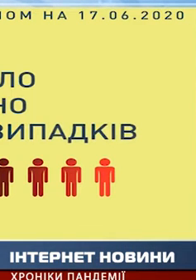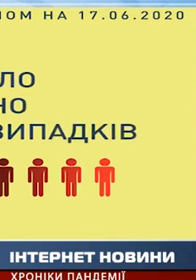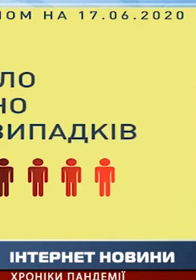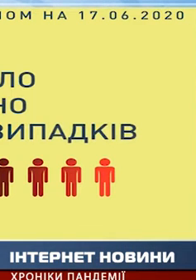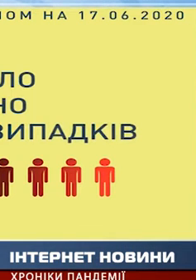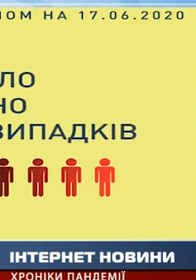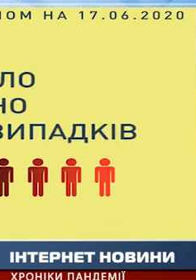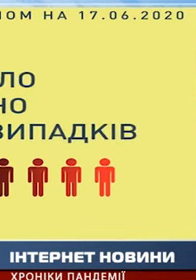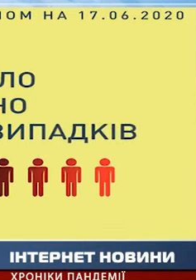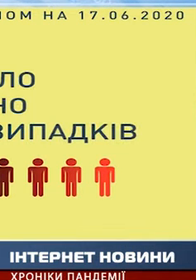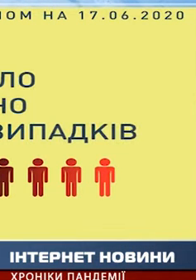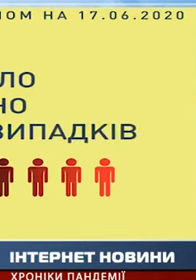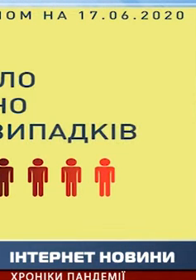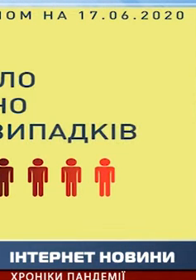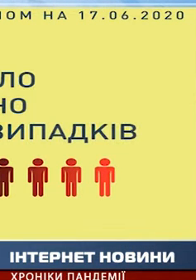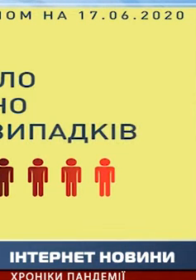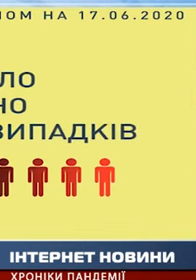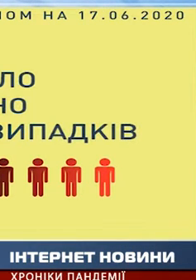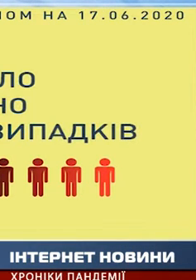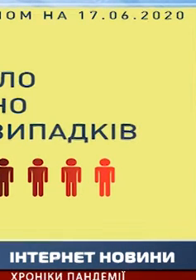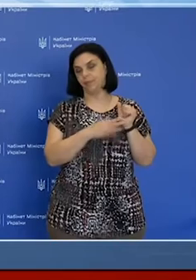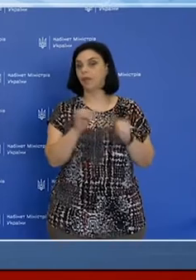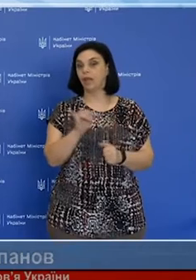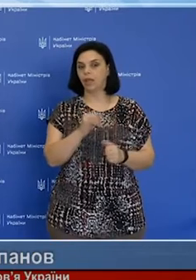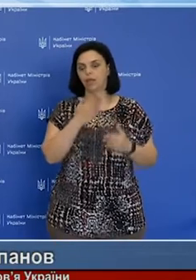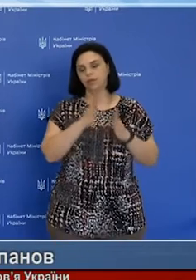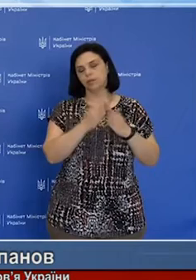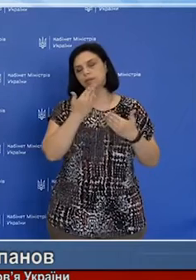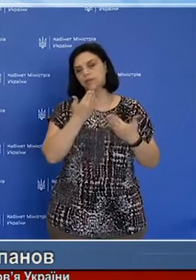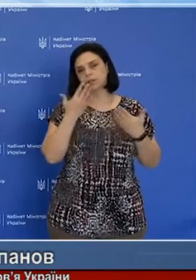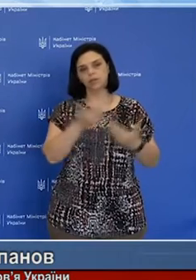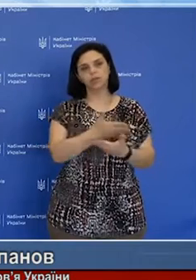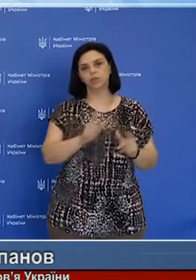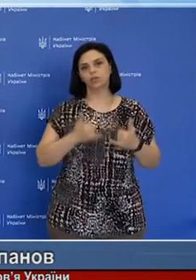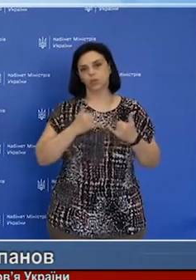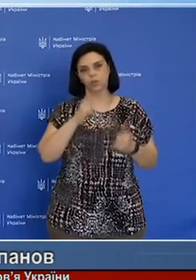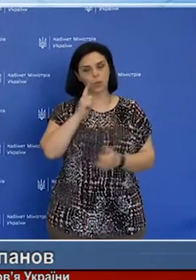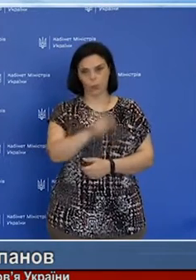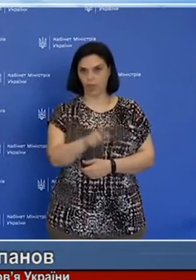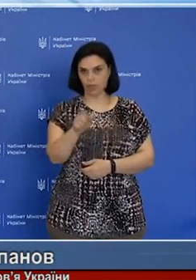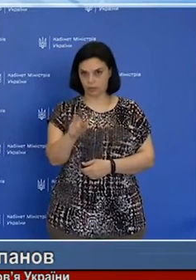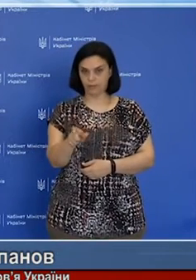Уряд бачить причину цього у безвідповідальності громадян. Звертаюсь до вас, шановні українці.